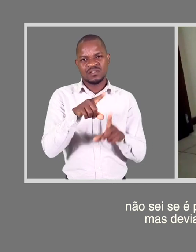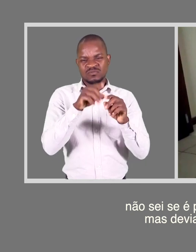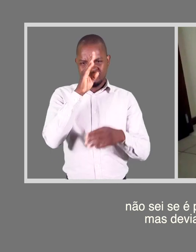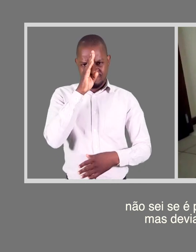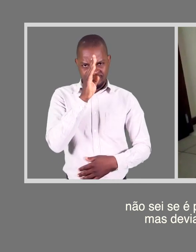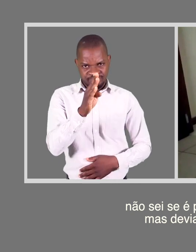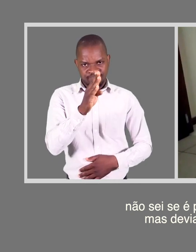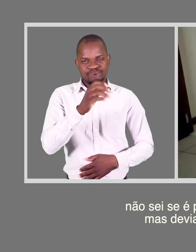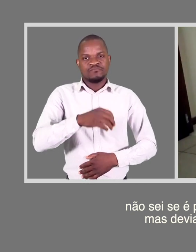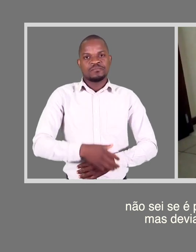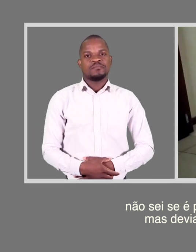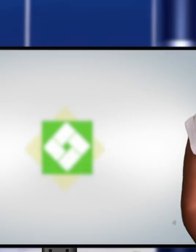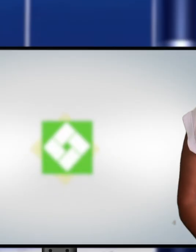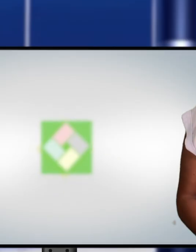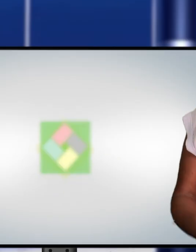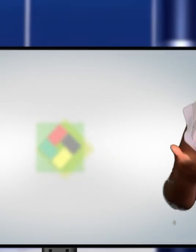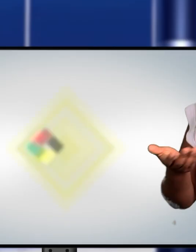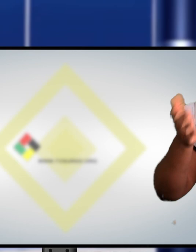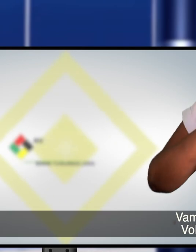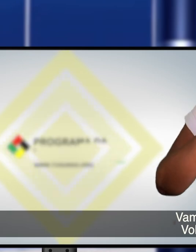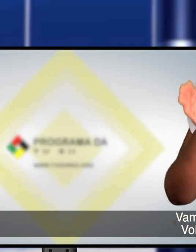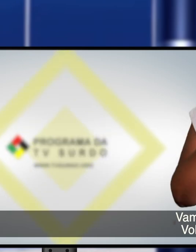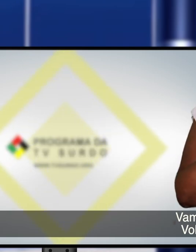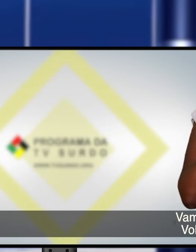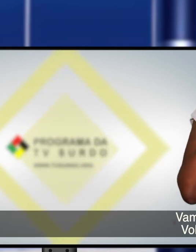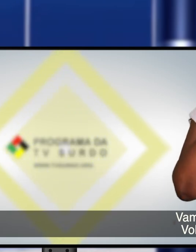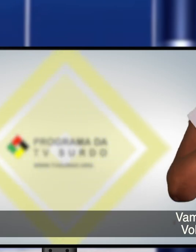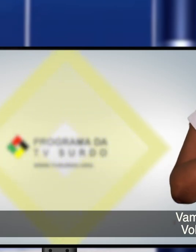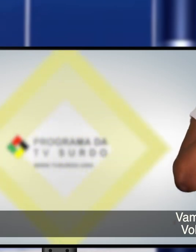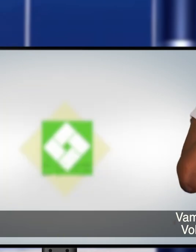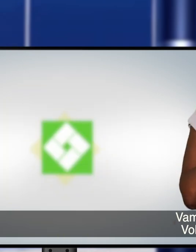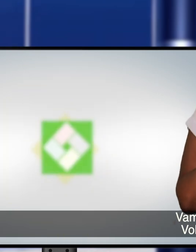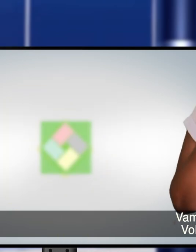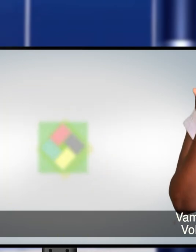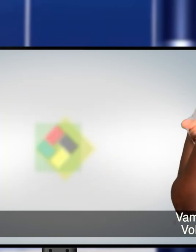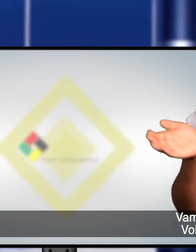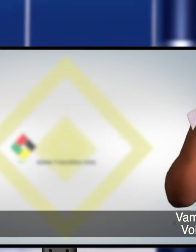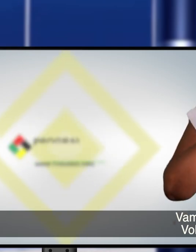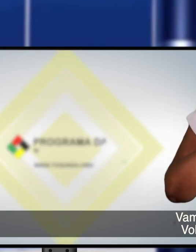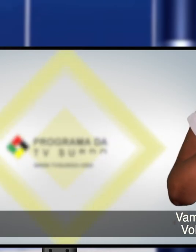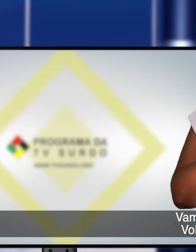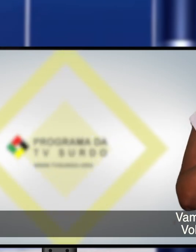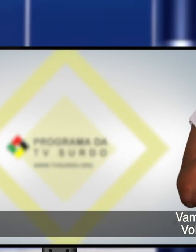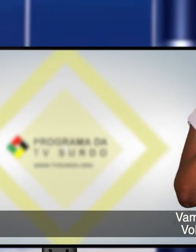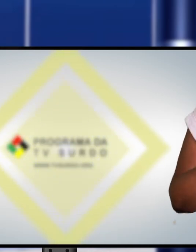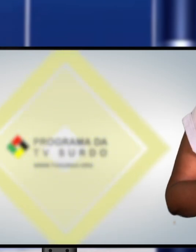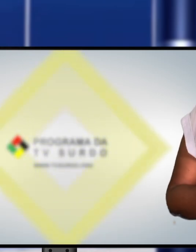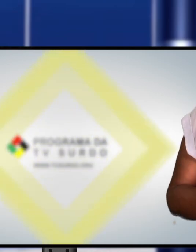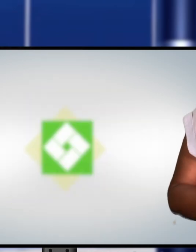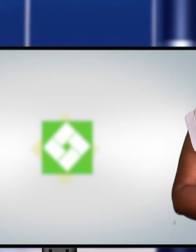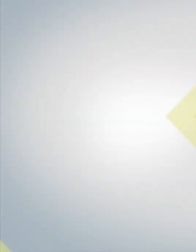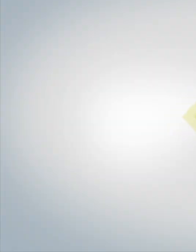a ser este assunto. Vamos a mais uma breve pausa voltamos num piscar de olhos.